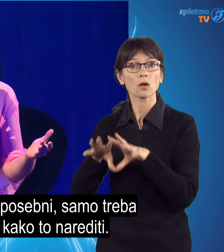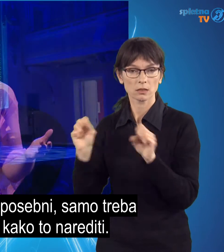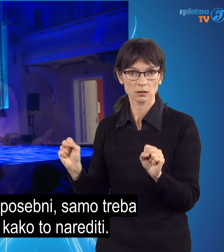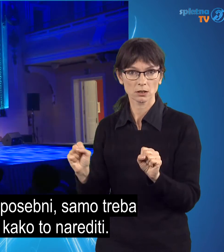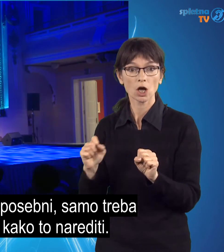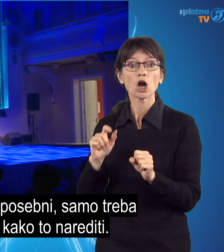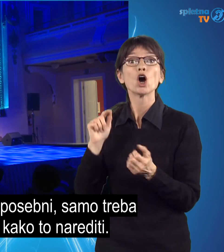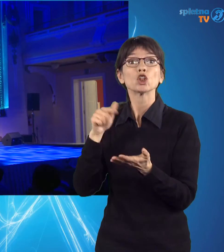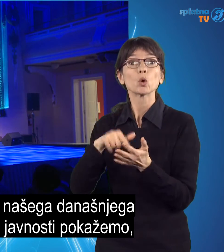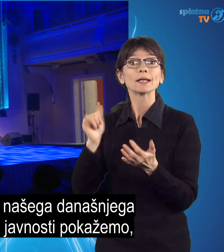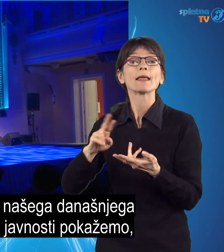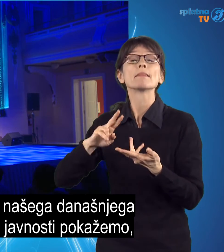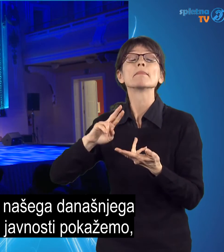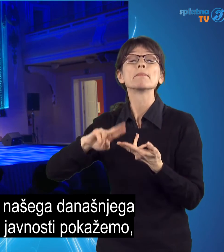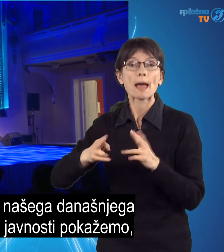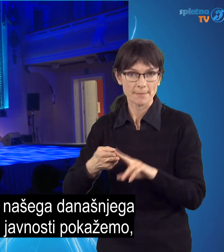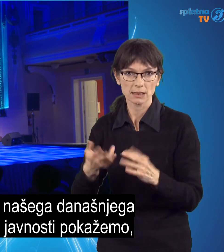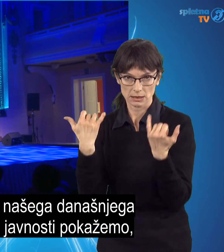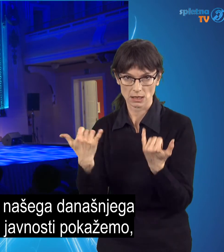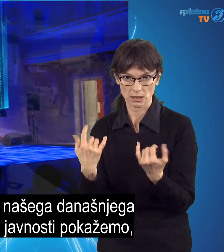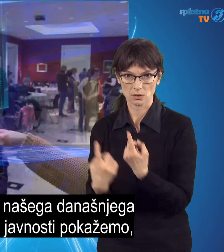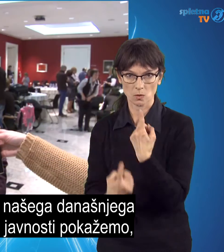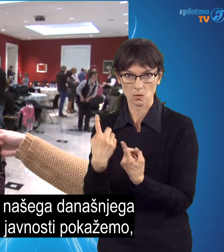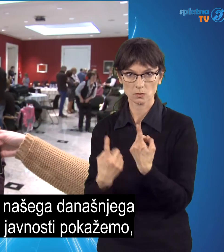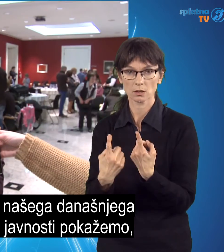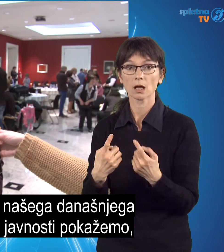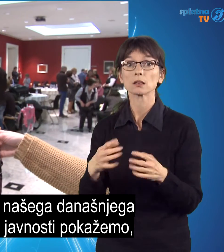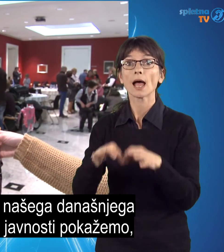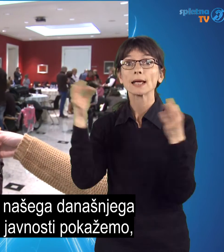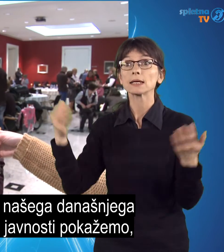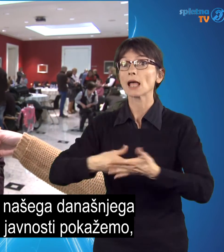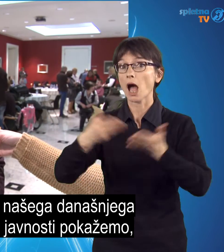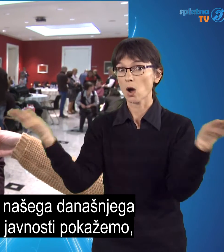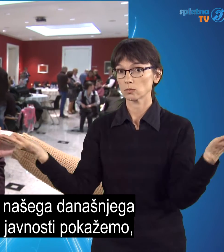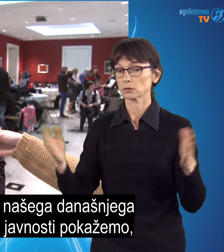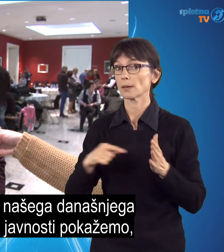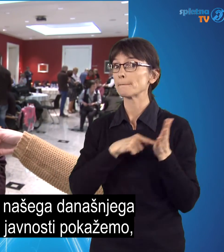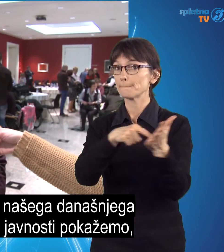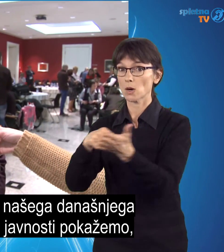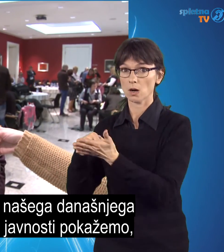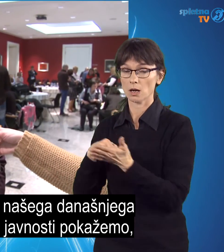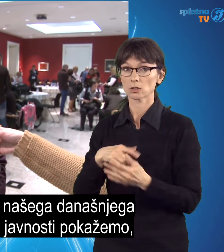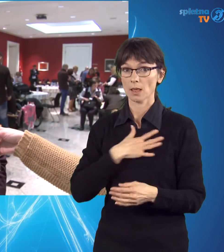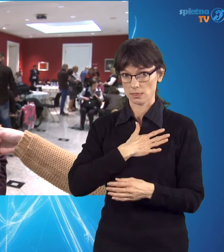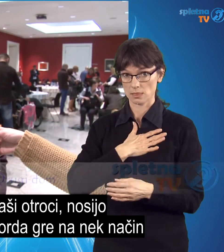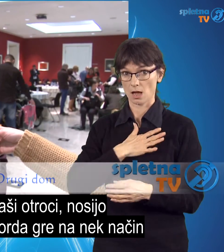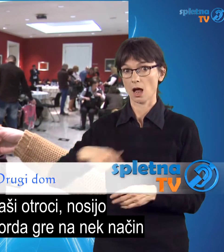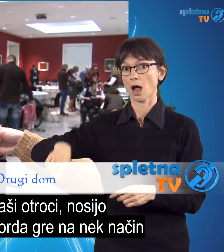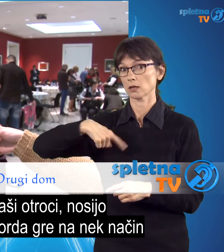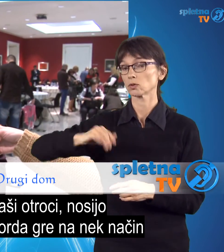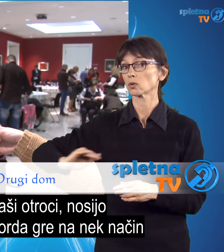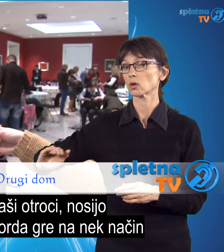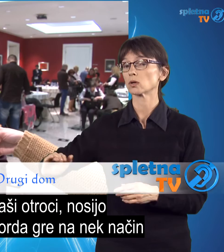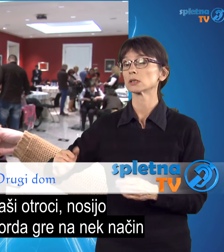je namen našega današnjega dogodka, da širši javnosti pokažemo, da ti ljudje, naši otroci,